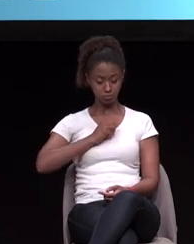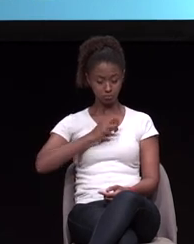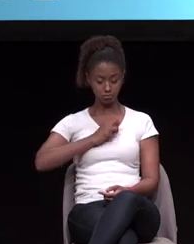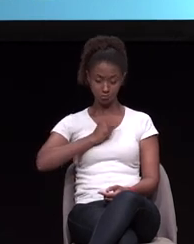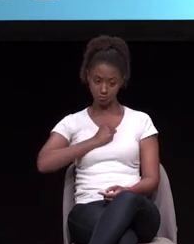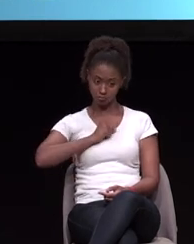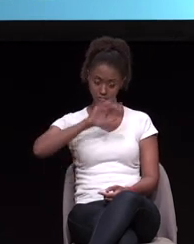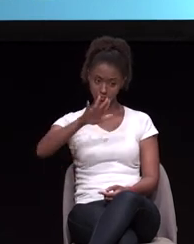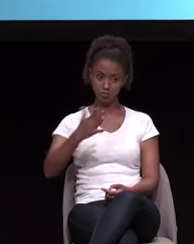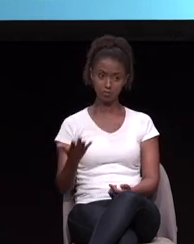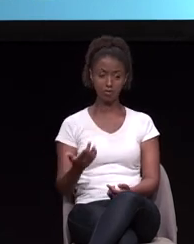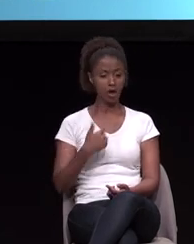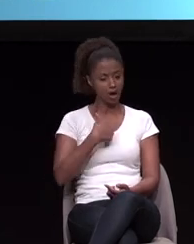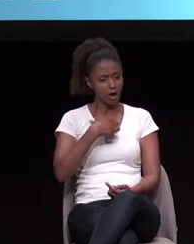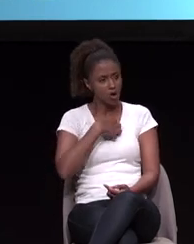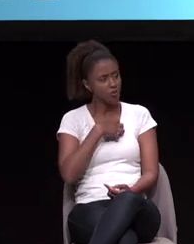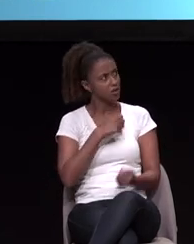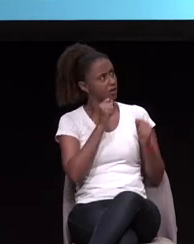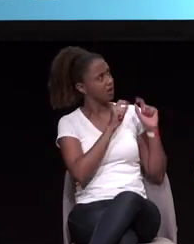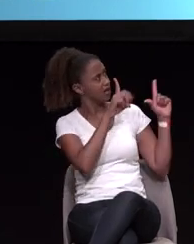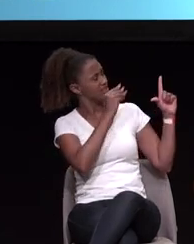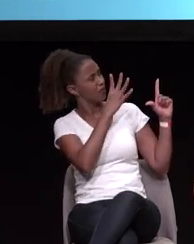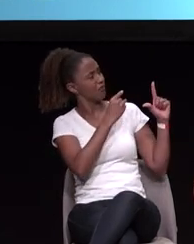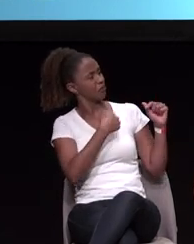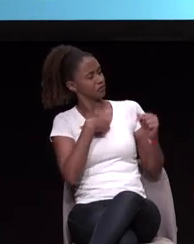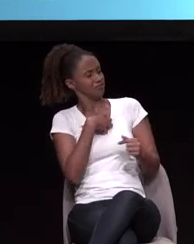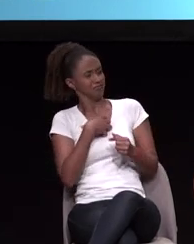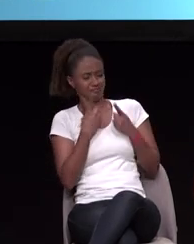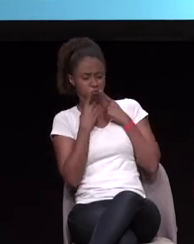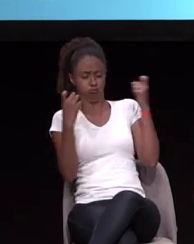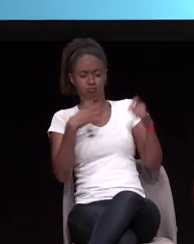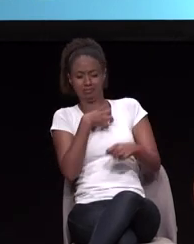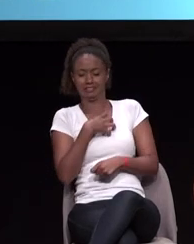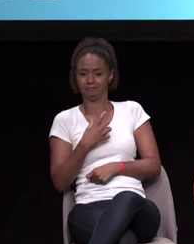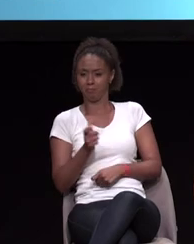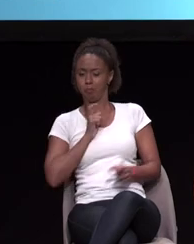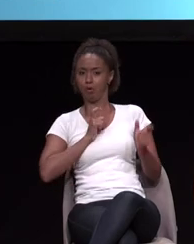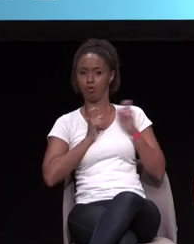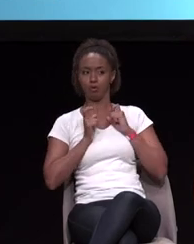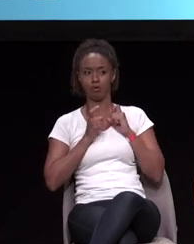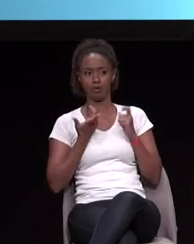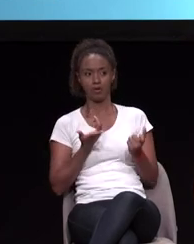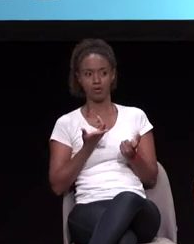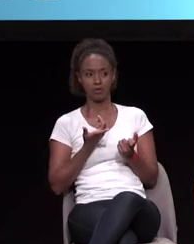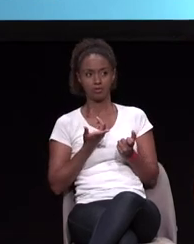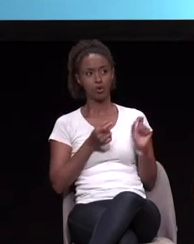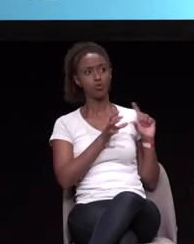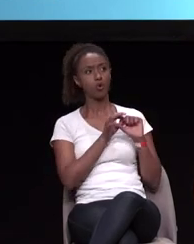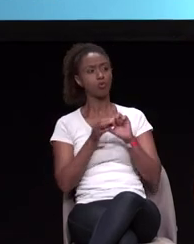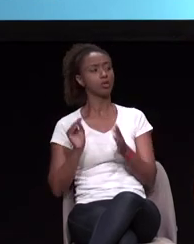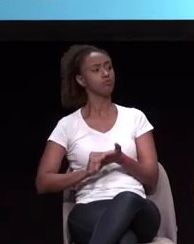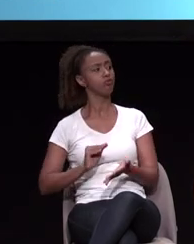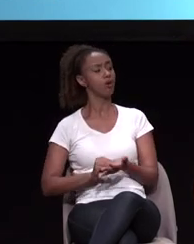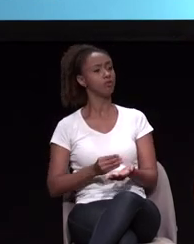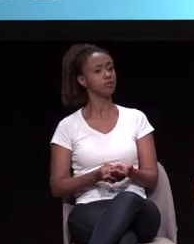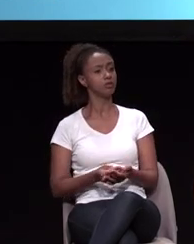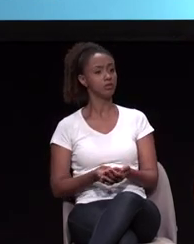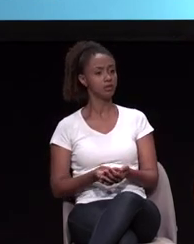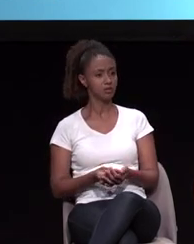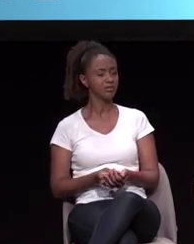por que eu me sinto aliviado quando vejo as fotos de rpg ao colocar o contexto eo